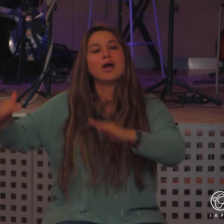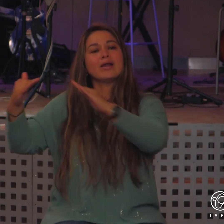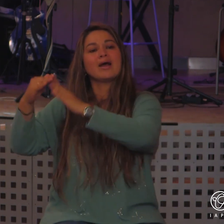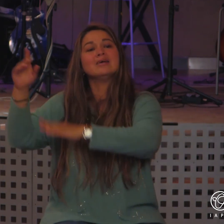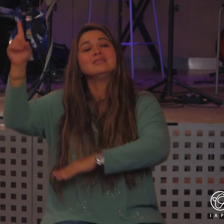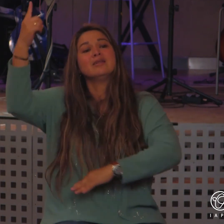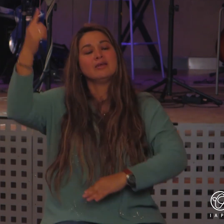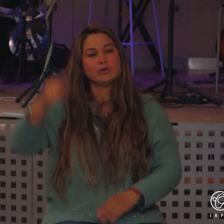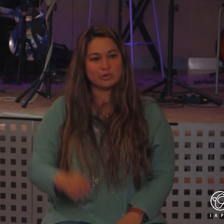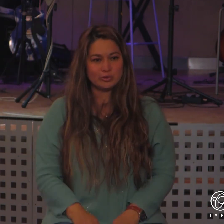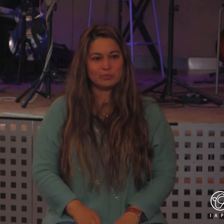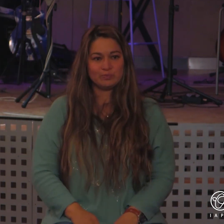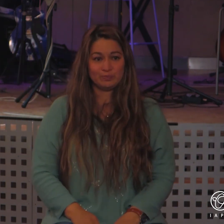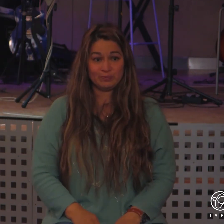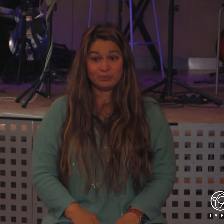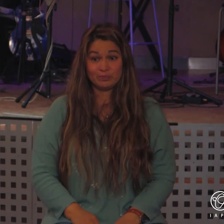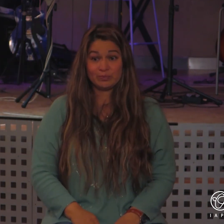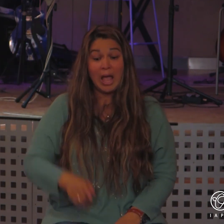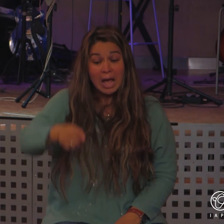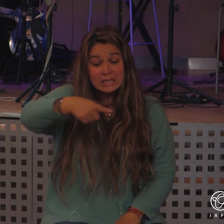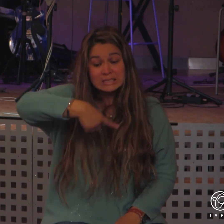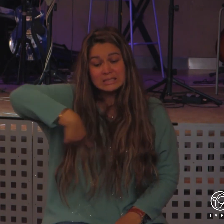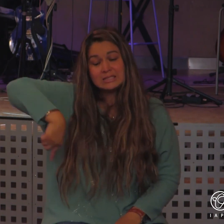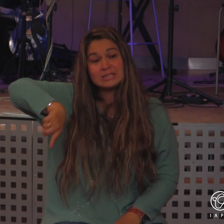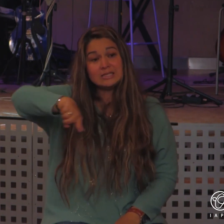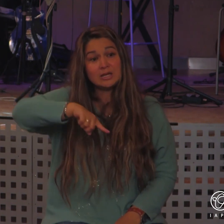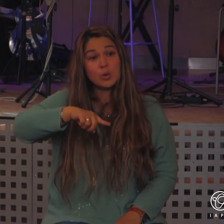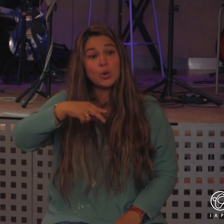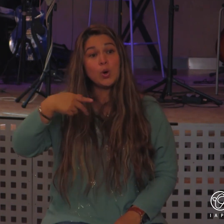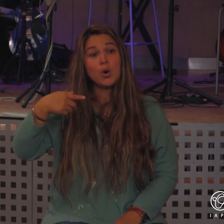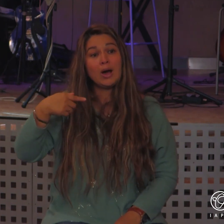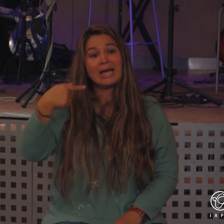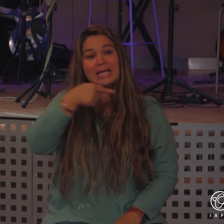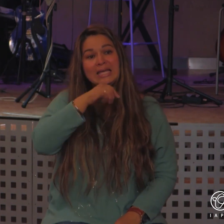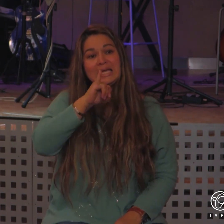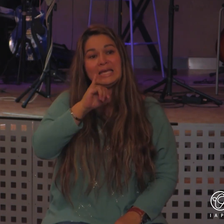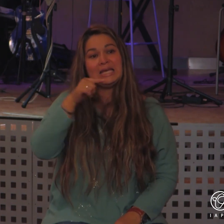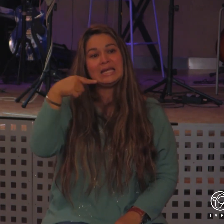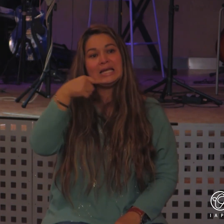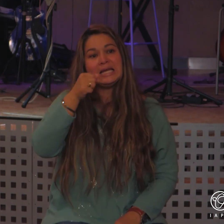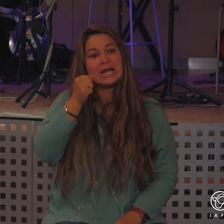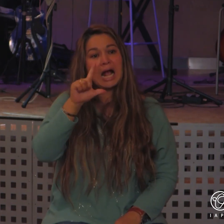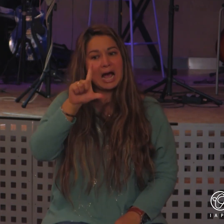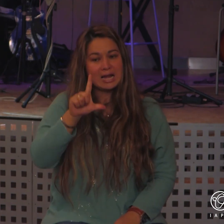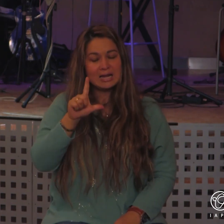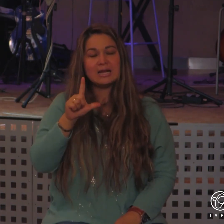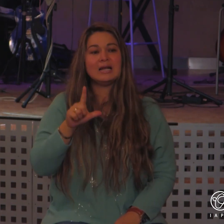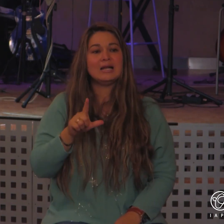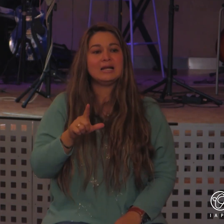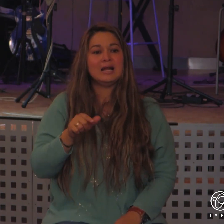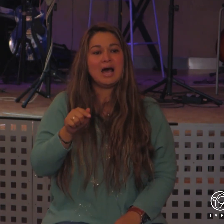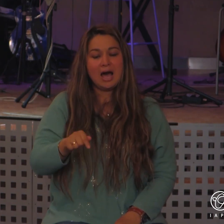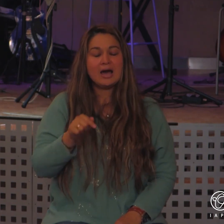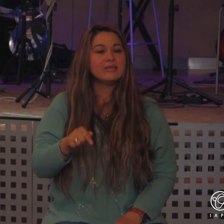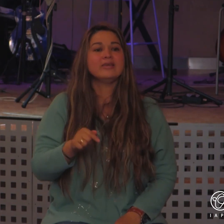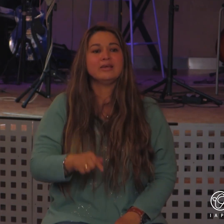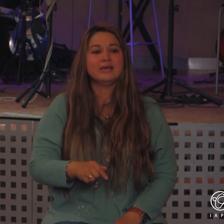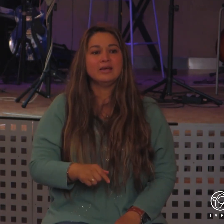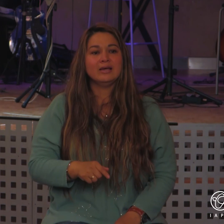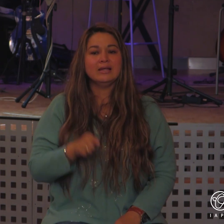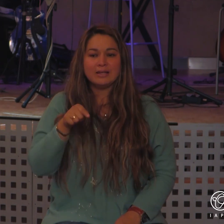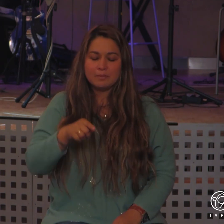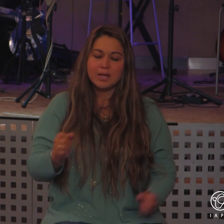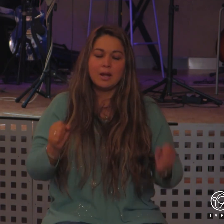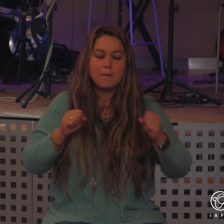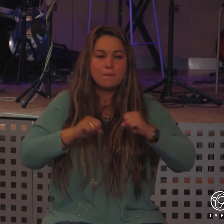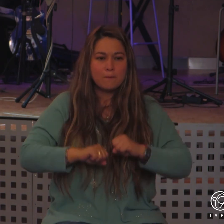círculo de piedras. Cada año repasa el pacto que Israel tiene con